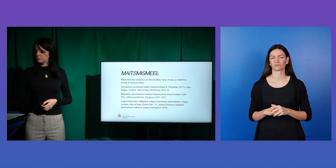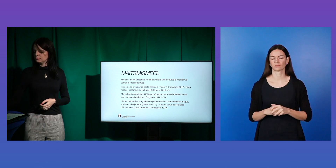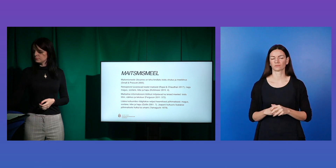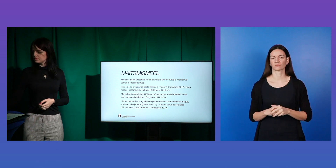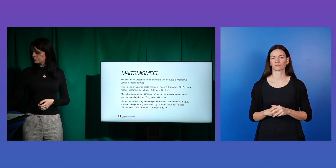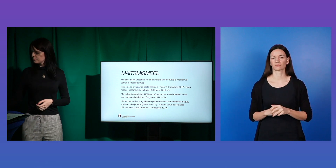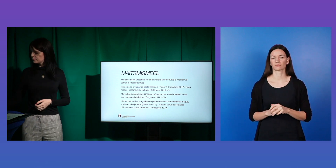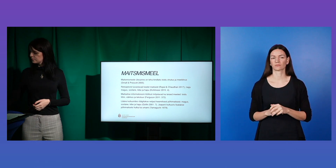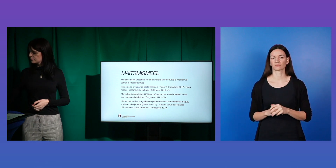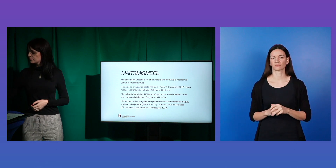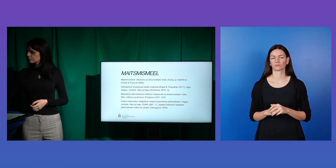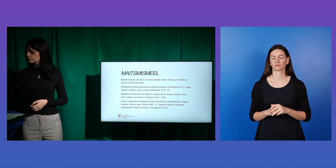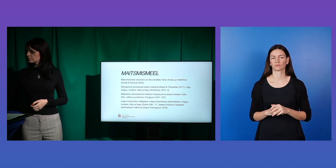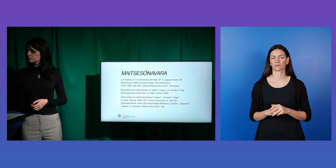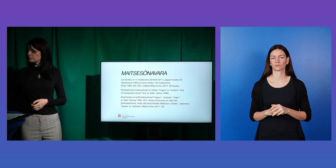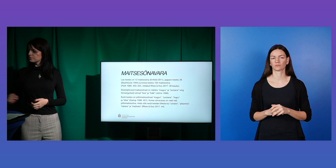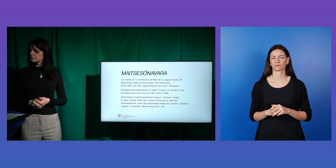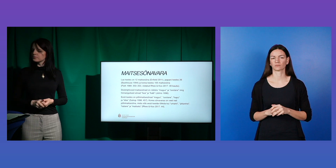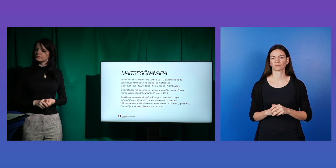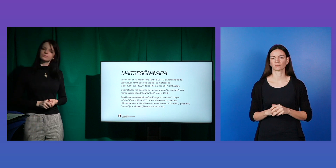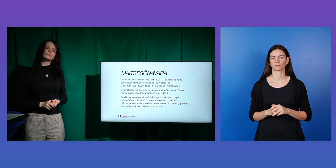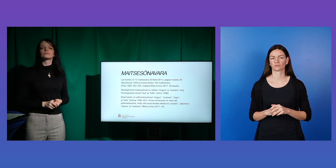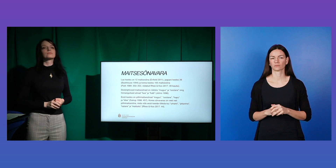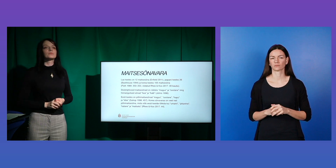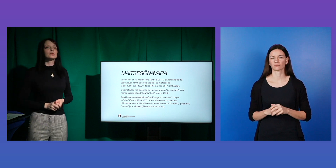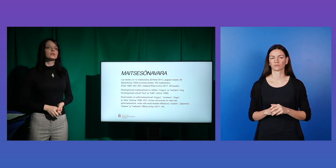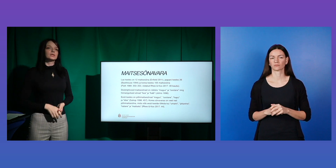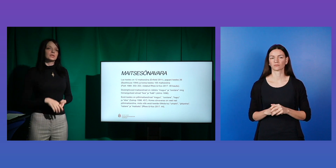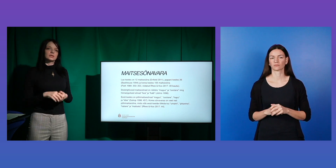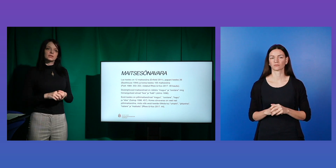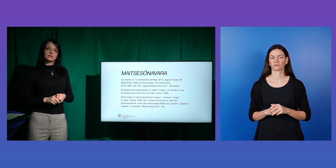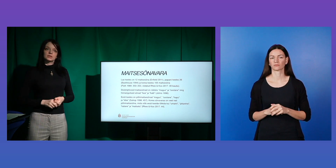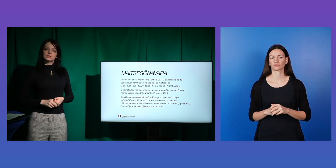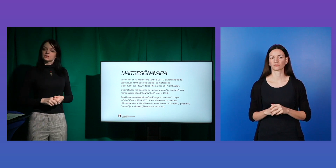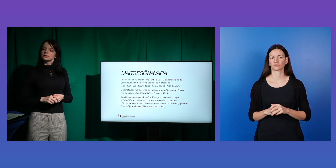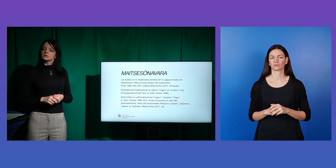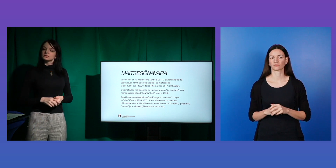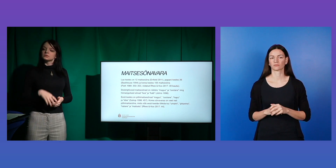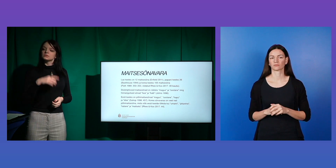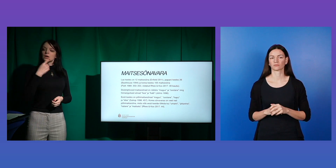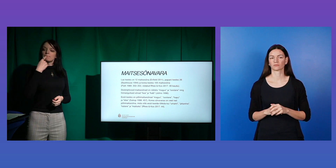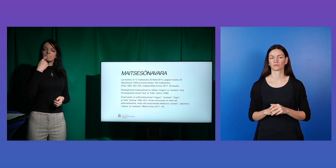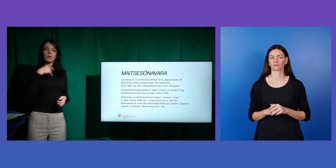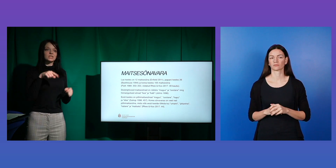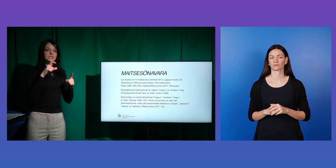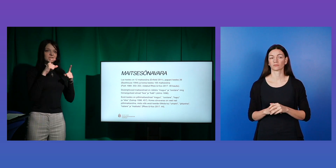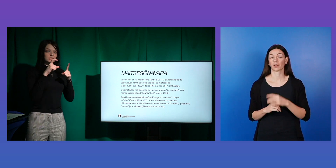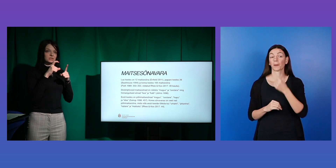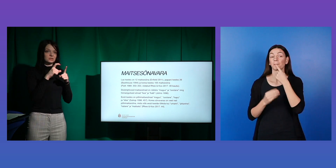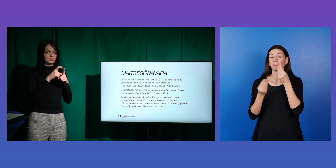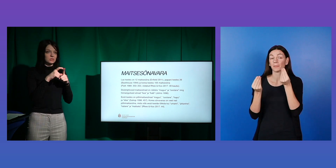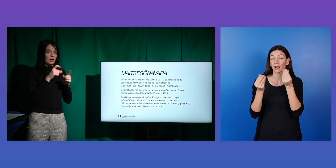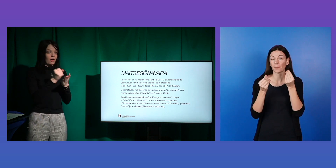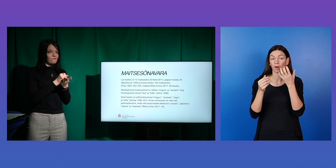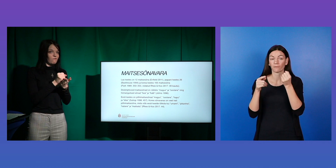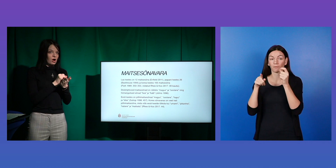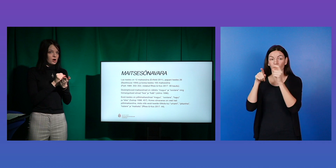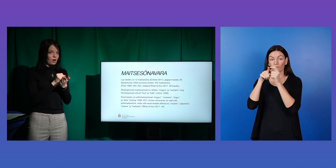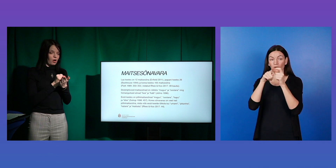tekkinud sellist vürtsikat maitset juurde toitudele ja sõna siis ka.